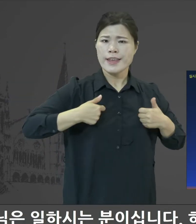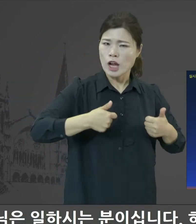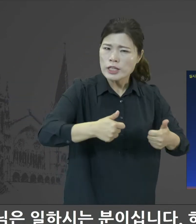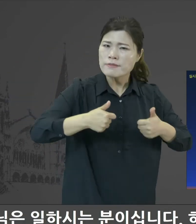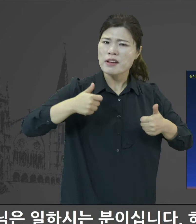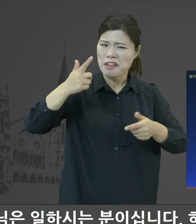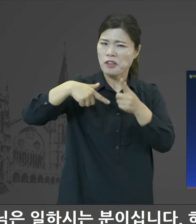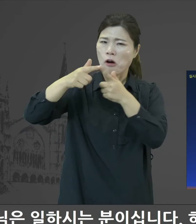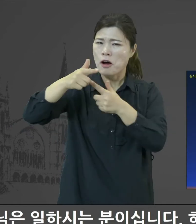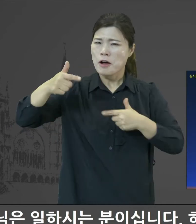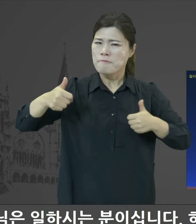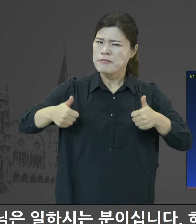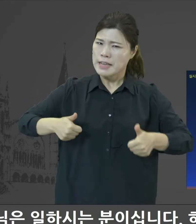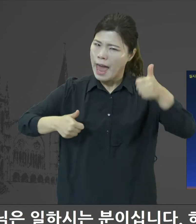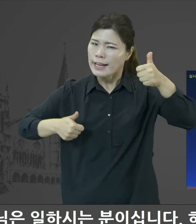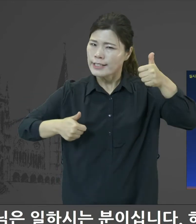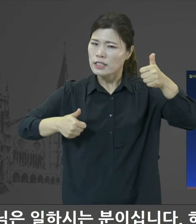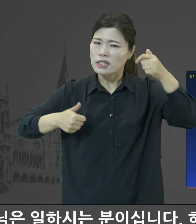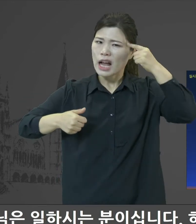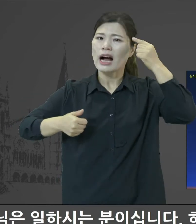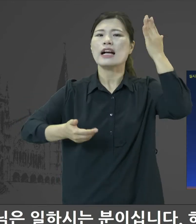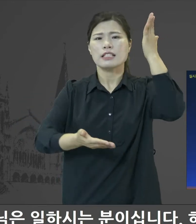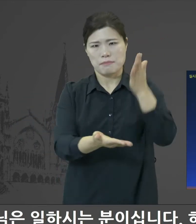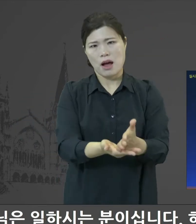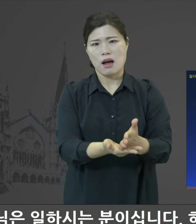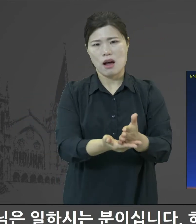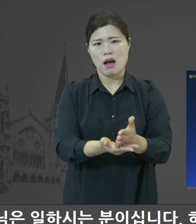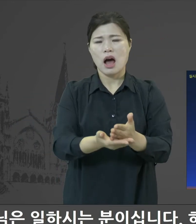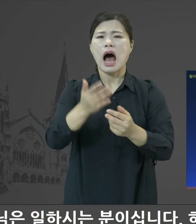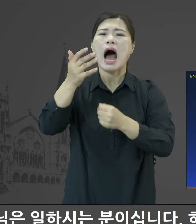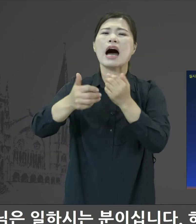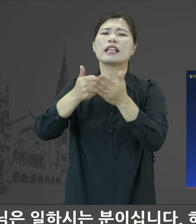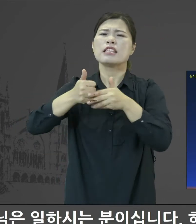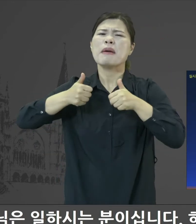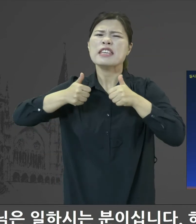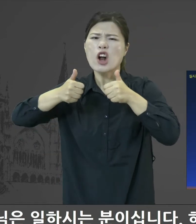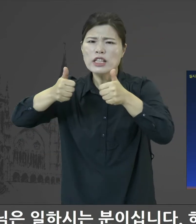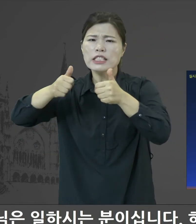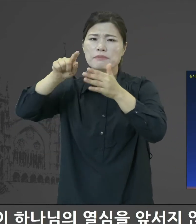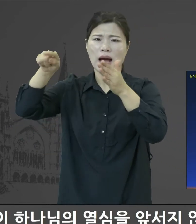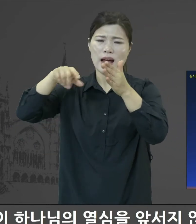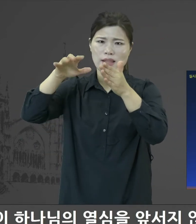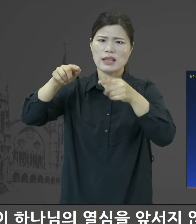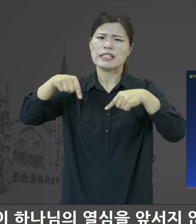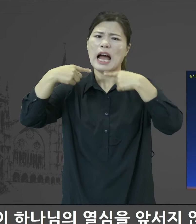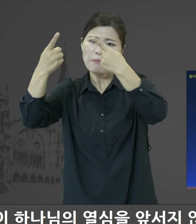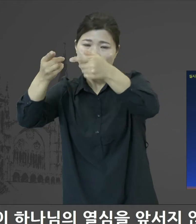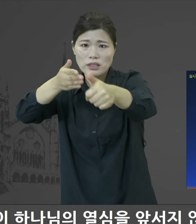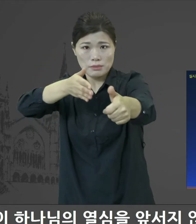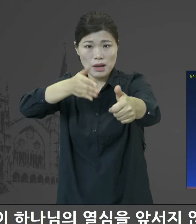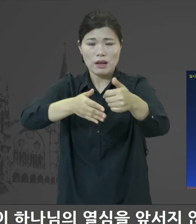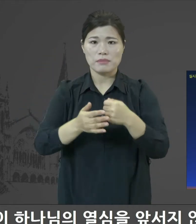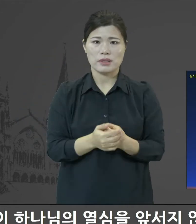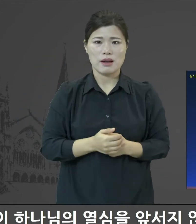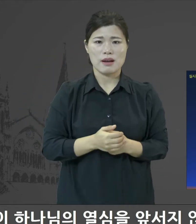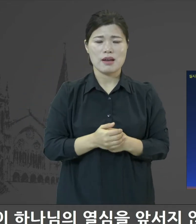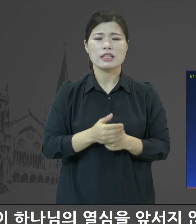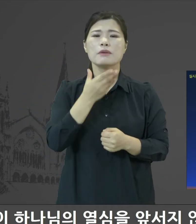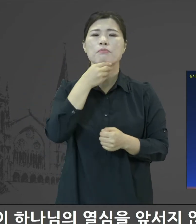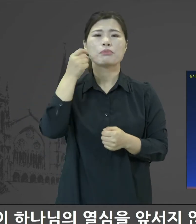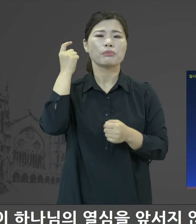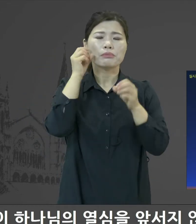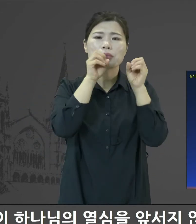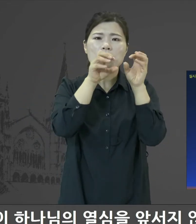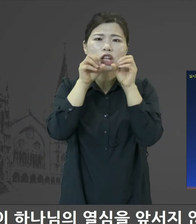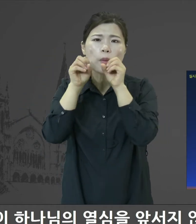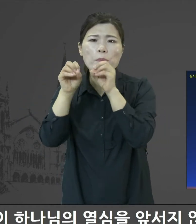열심에 내가 참여하는 성도들이 되어야 되는 것이죠. 이것이 쭉 복음의 일꾼에 관해서 일관적으로 선포해온